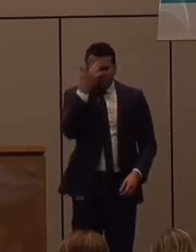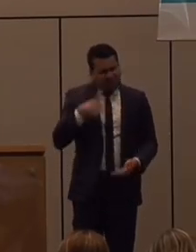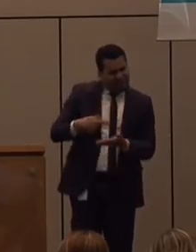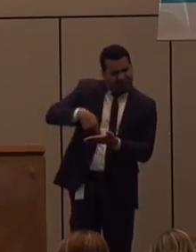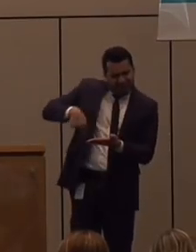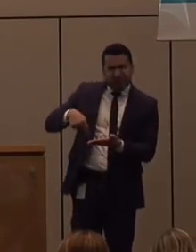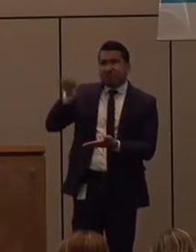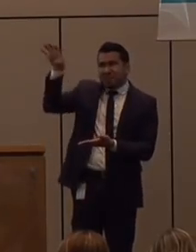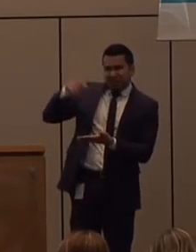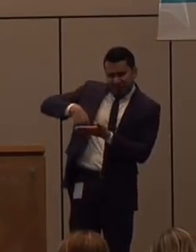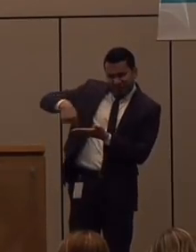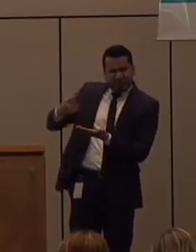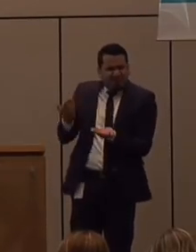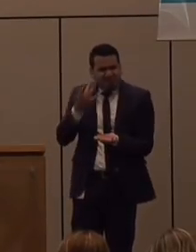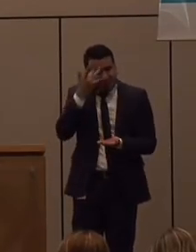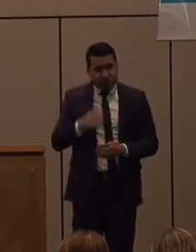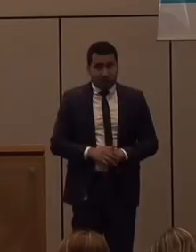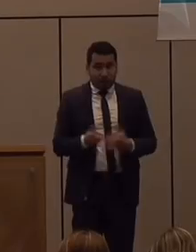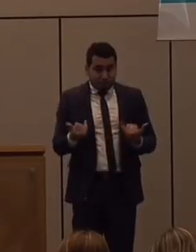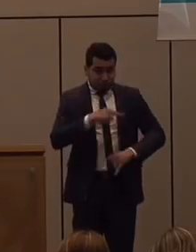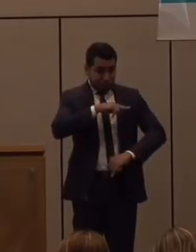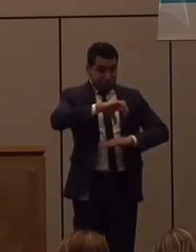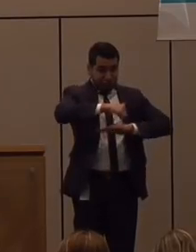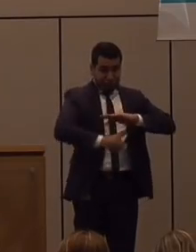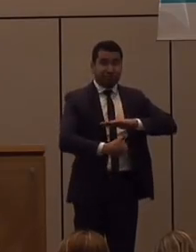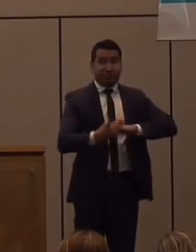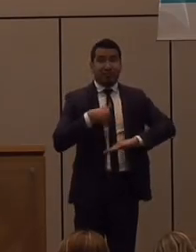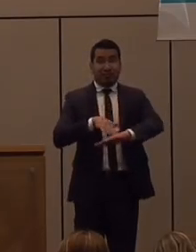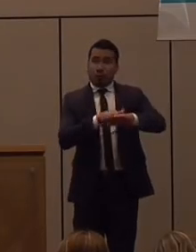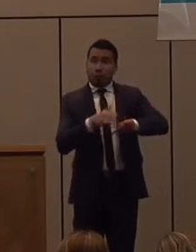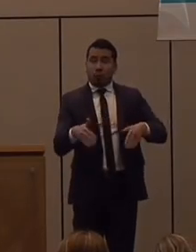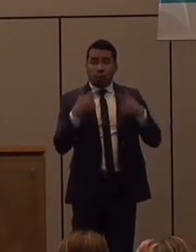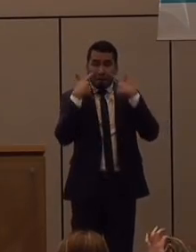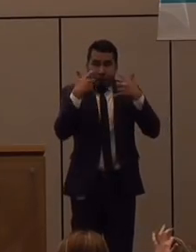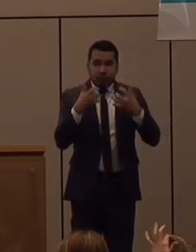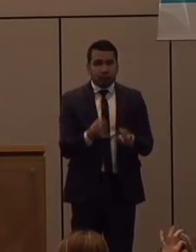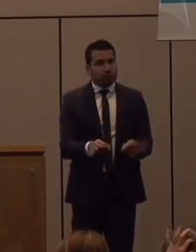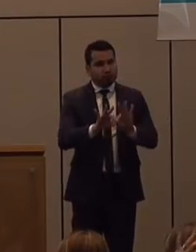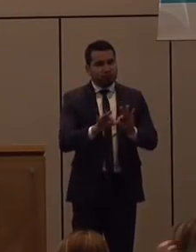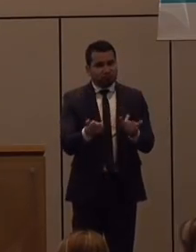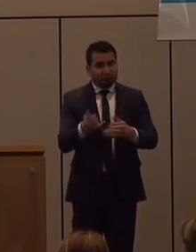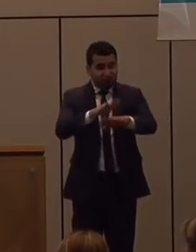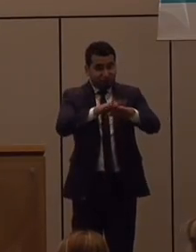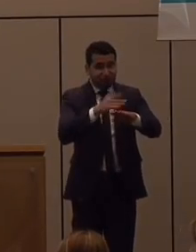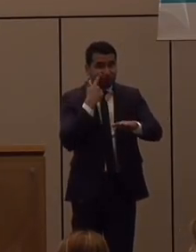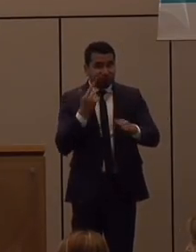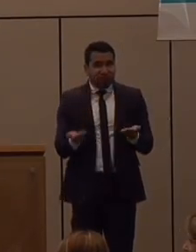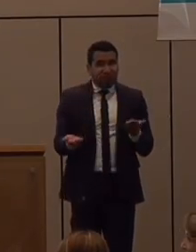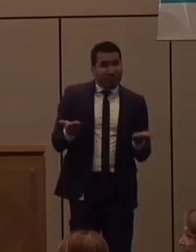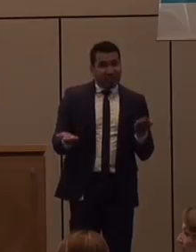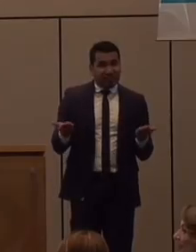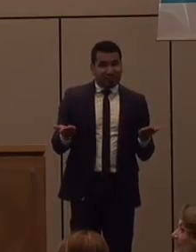que la viceministra cada vez son son muy impresionantes y lo quiero unir con el tema de balanza qué pasa con las